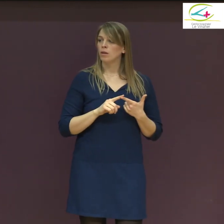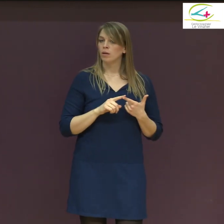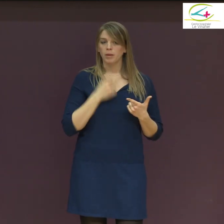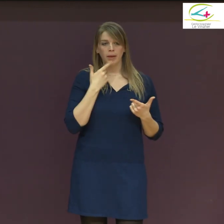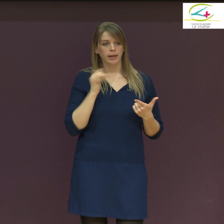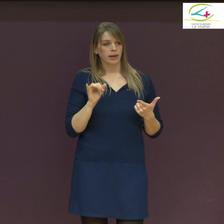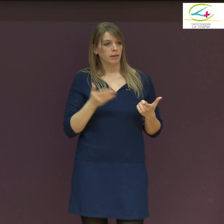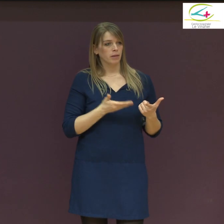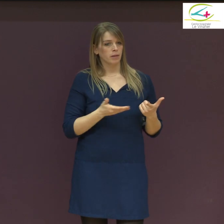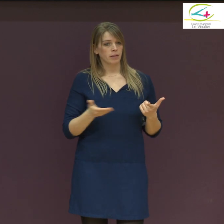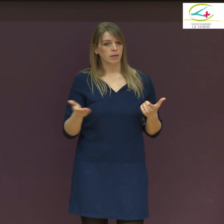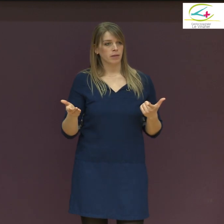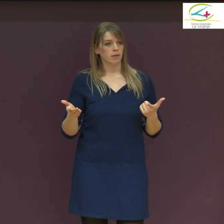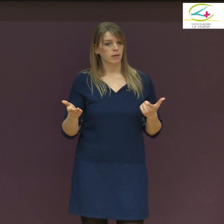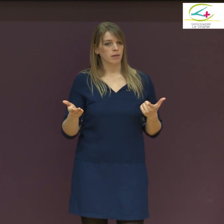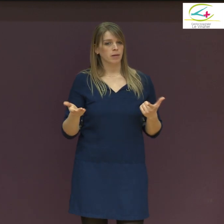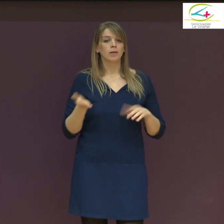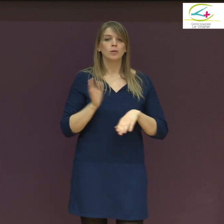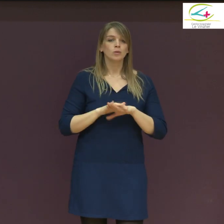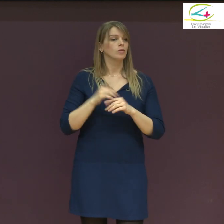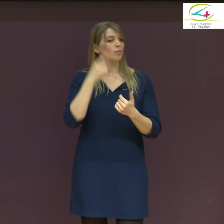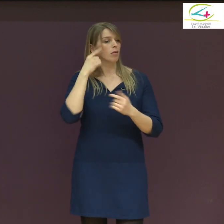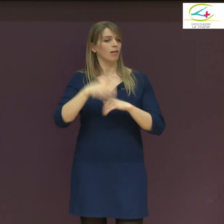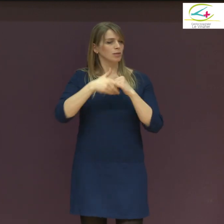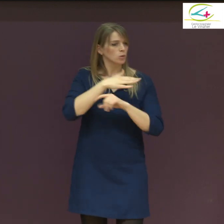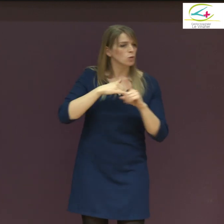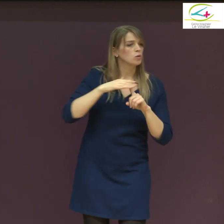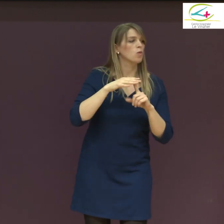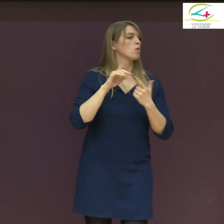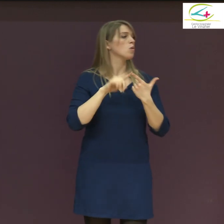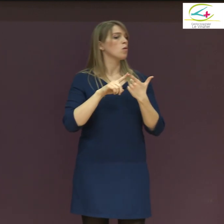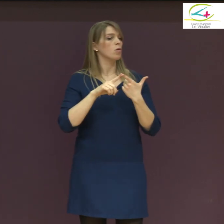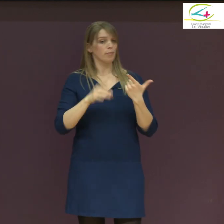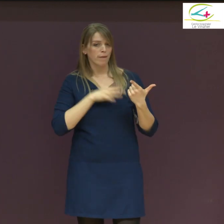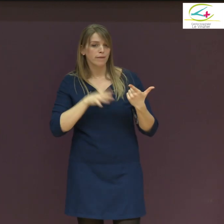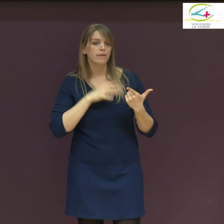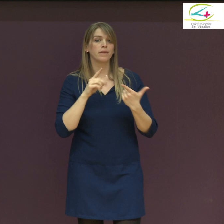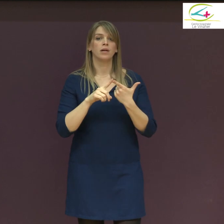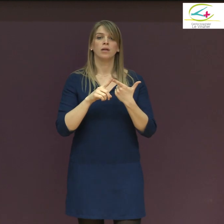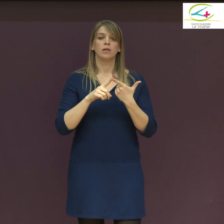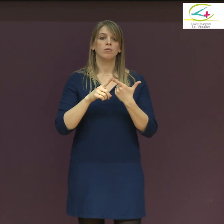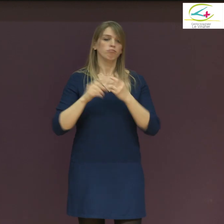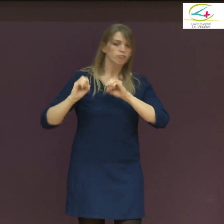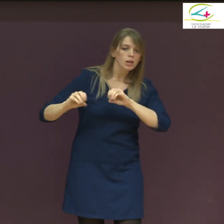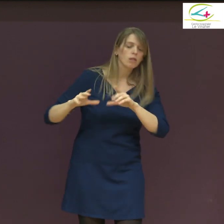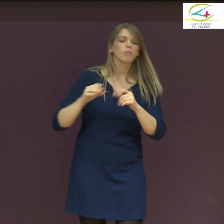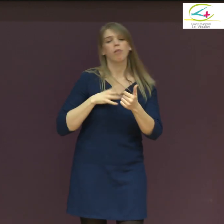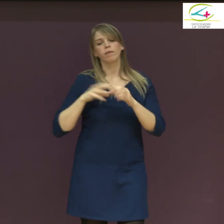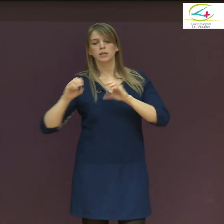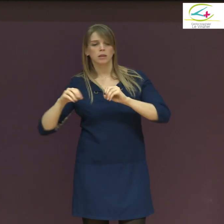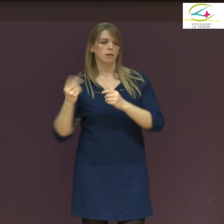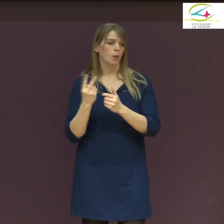Et c'est là où les intervenants première ligne, je pense assistants sociaux, je pense prof, instit, quand je dis prof,